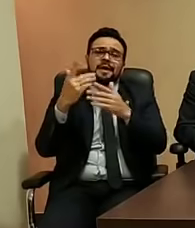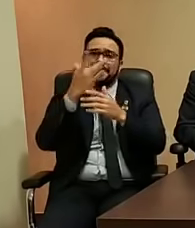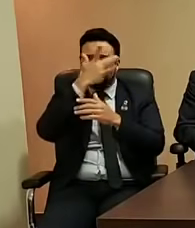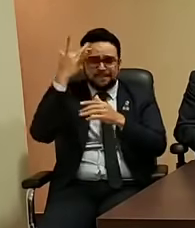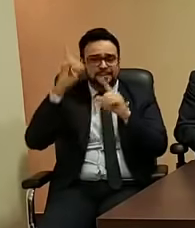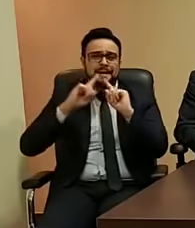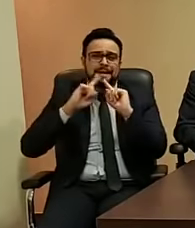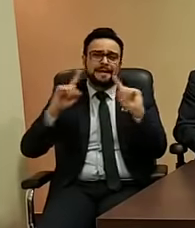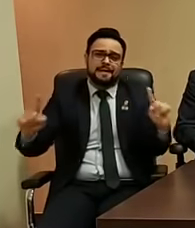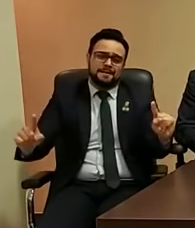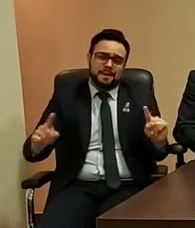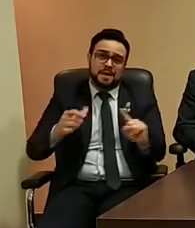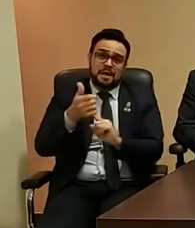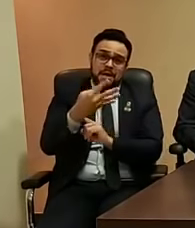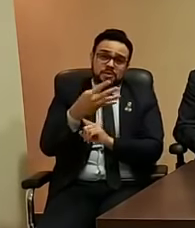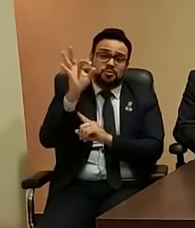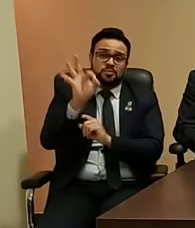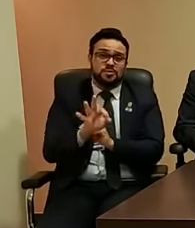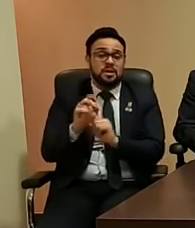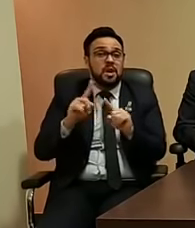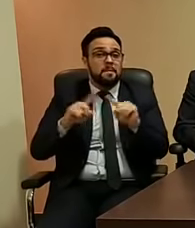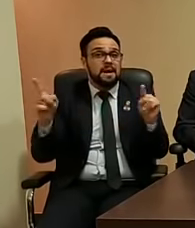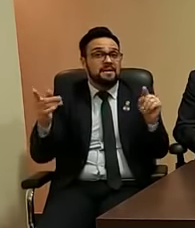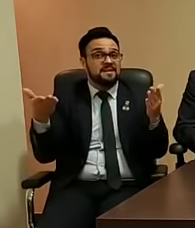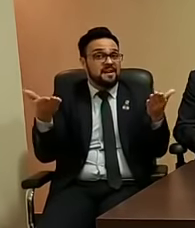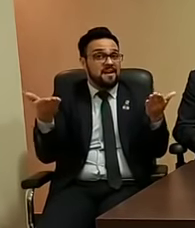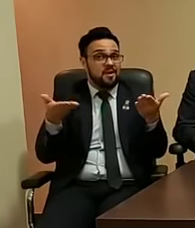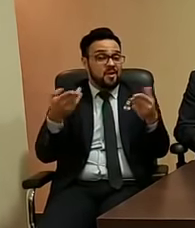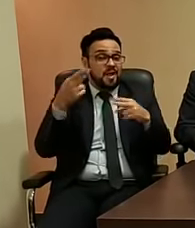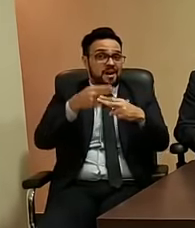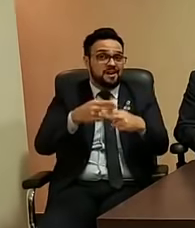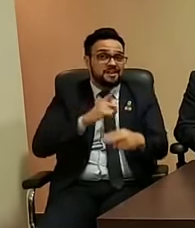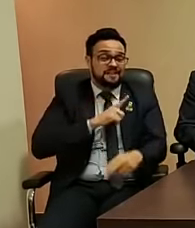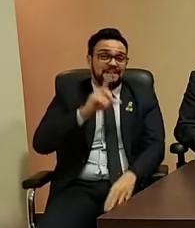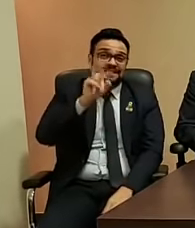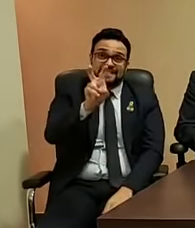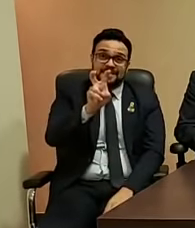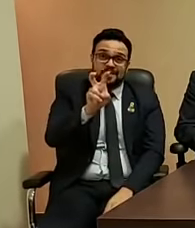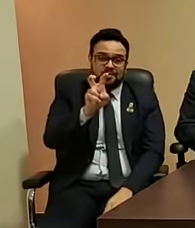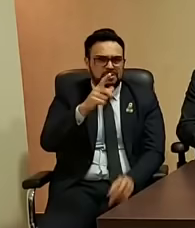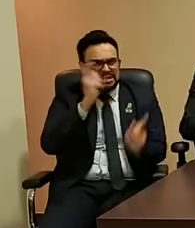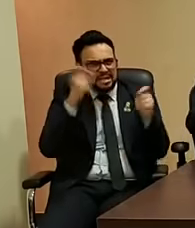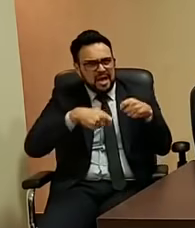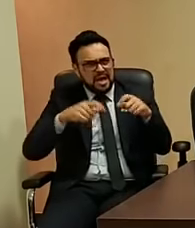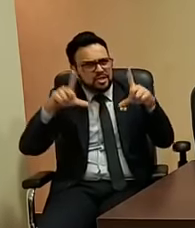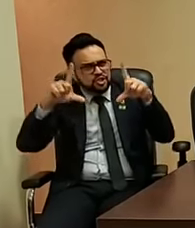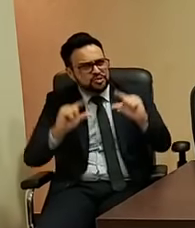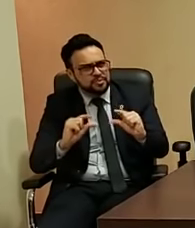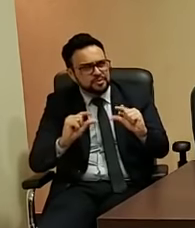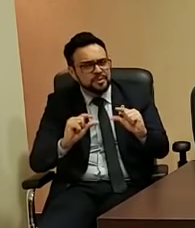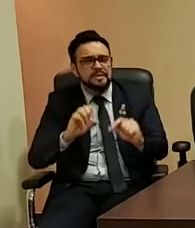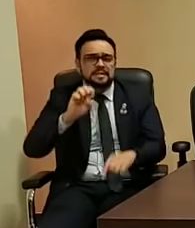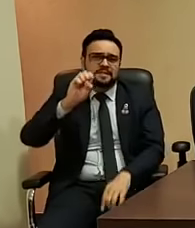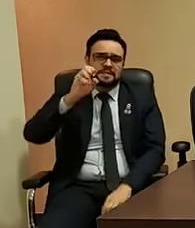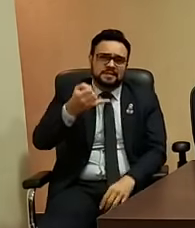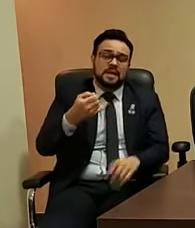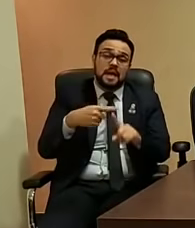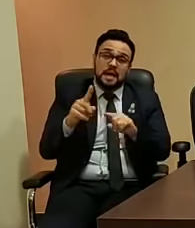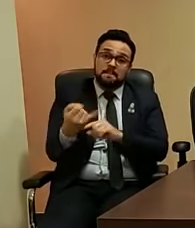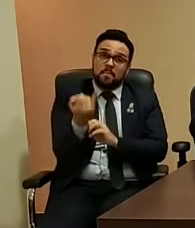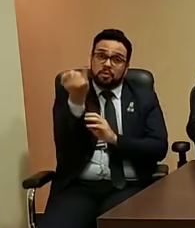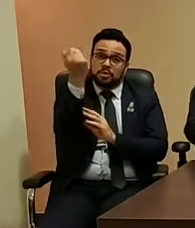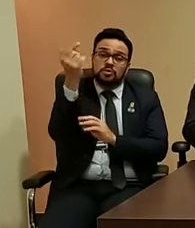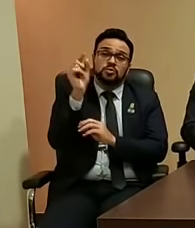lá é 14%, a caixa tá 5. Sim. Dá para resolver? Sim, porque é só um ponto importante,